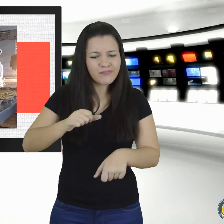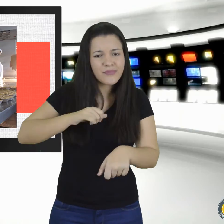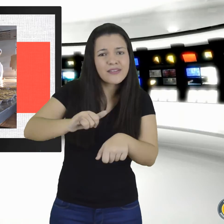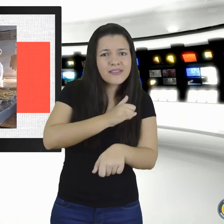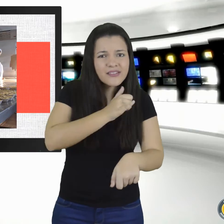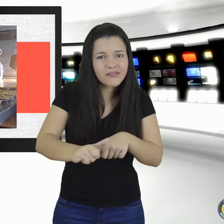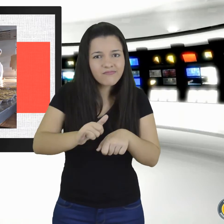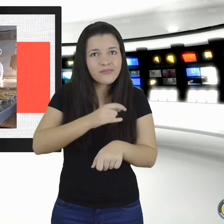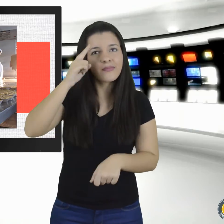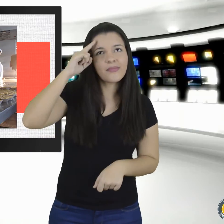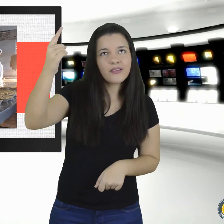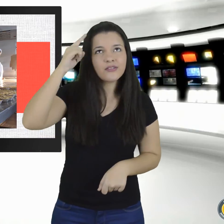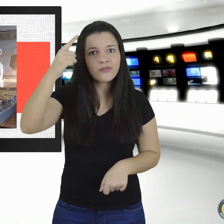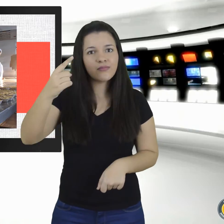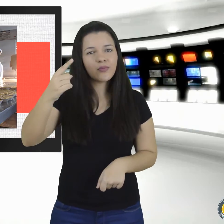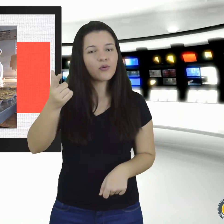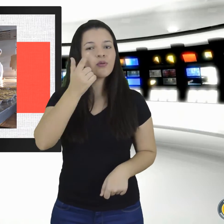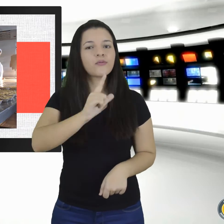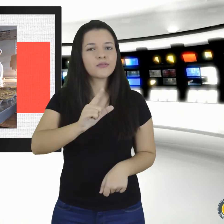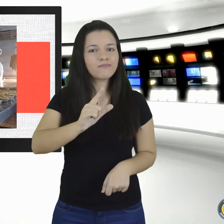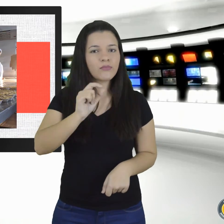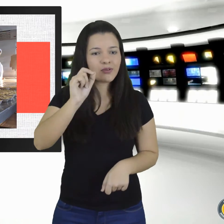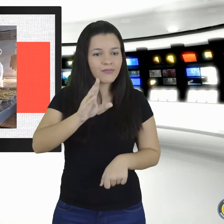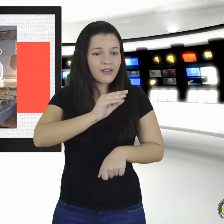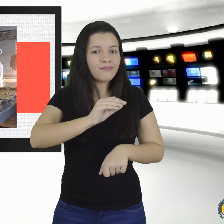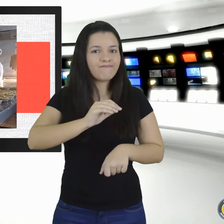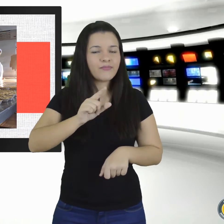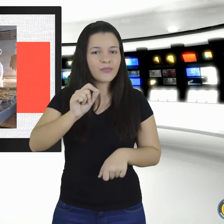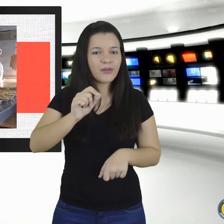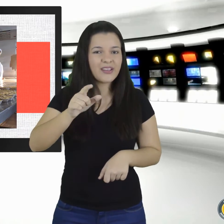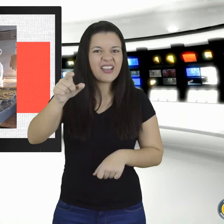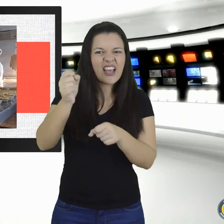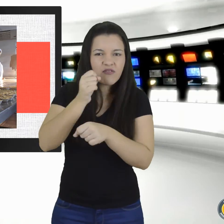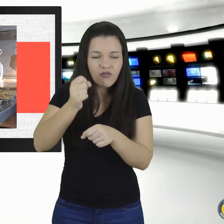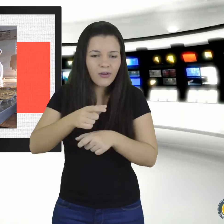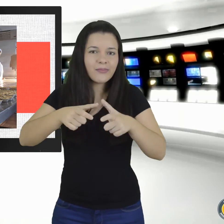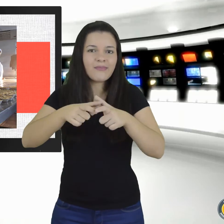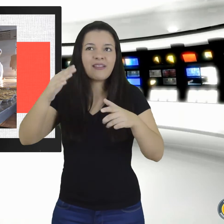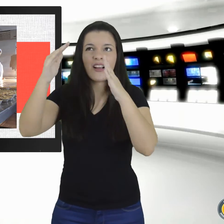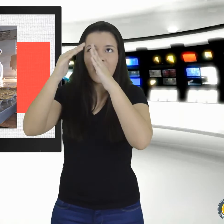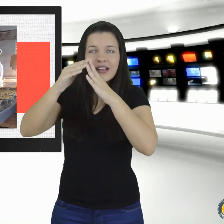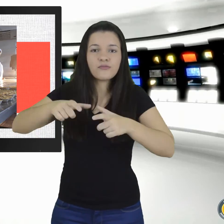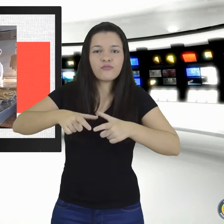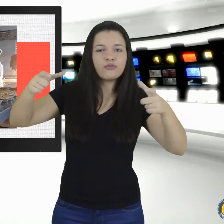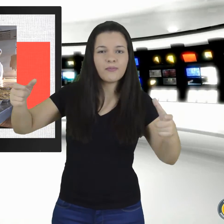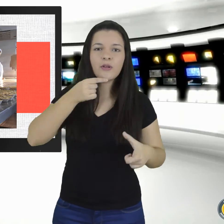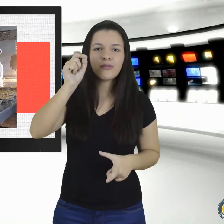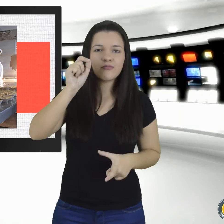gasto, especialmente adiando projetos de ampliação, reforçando a economia de